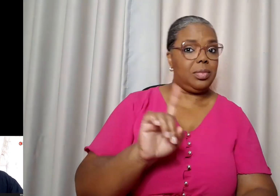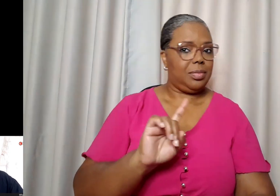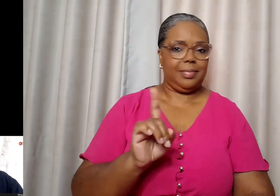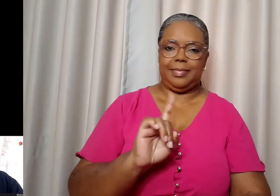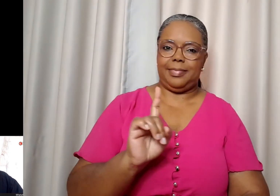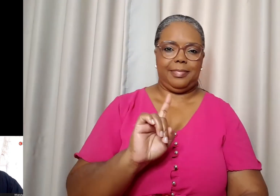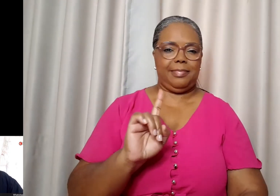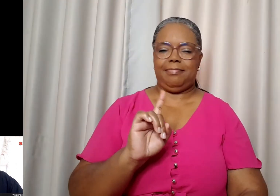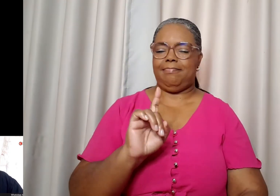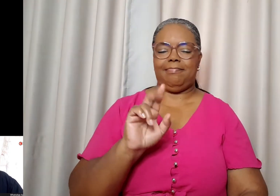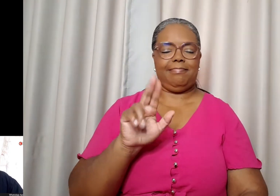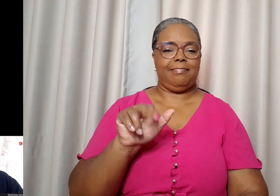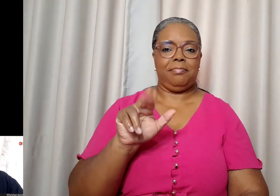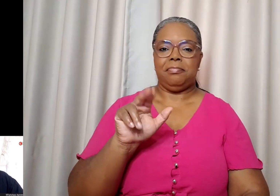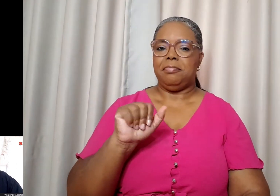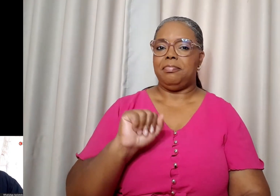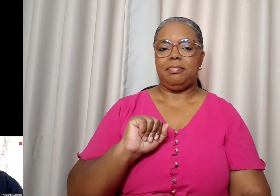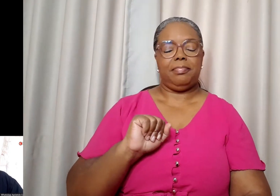Nunca.